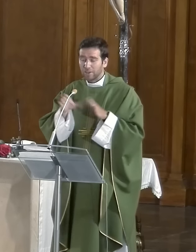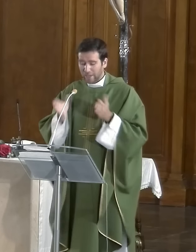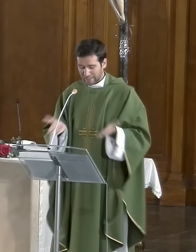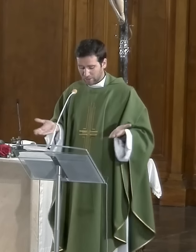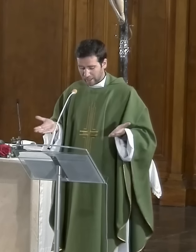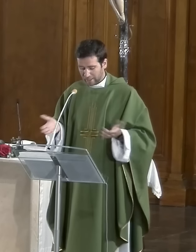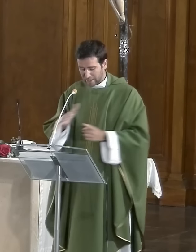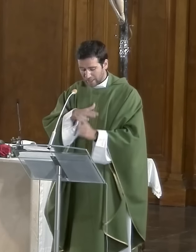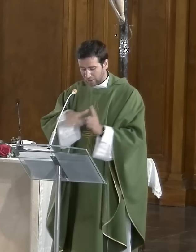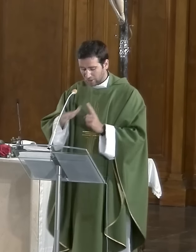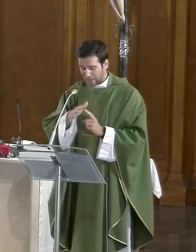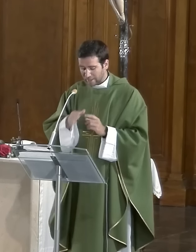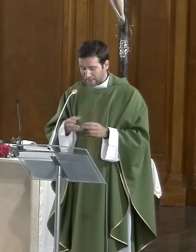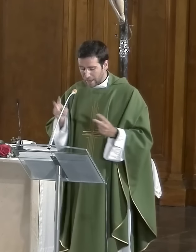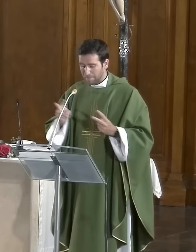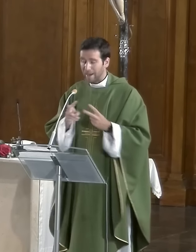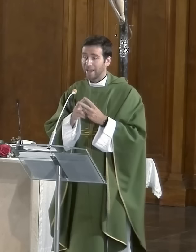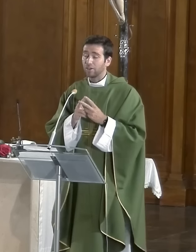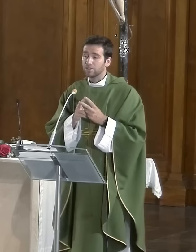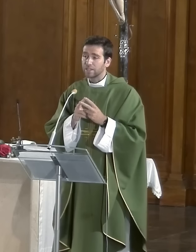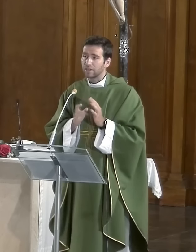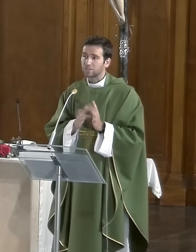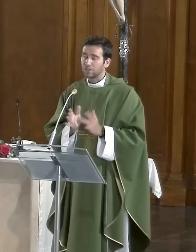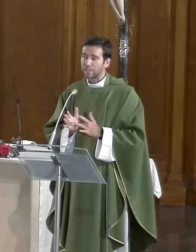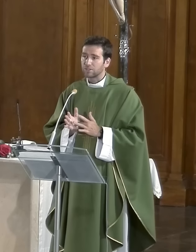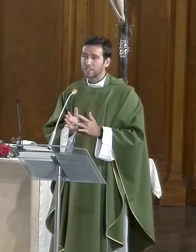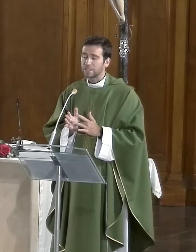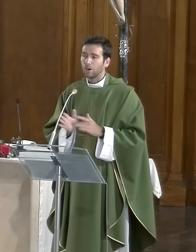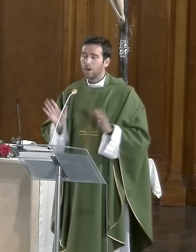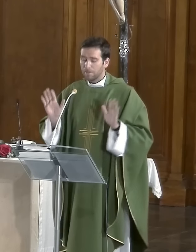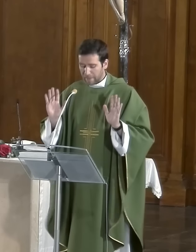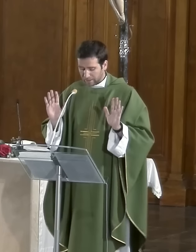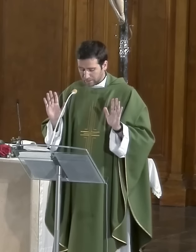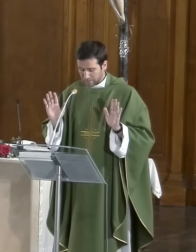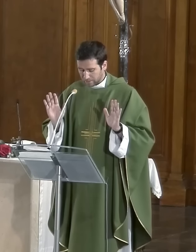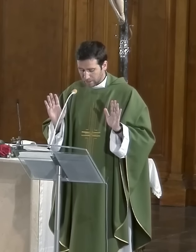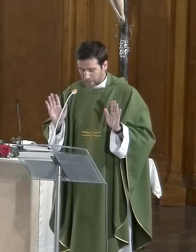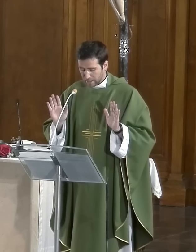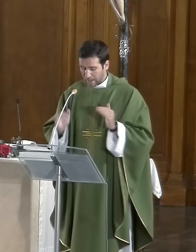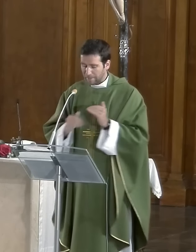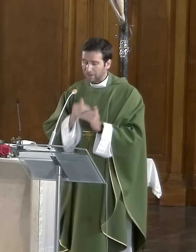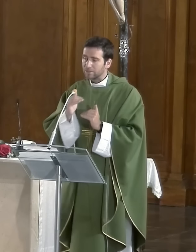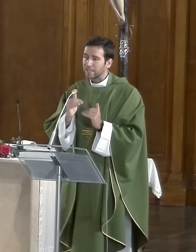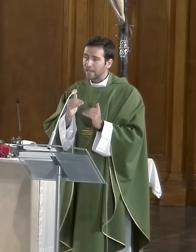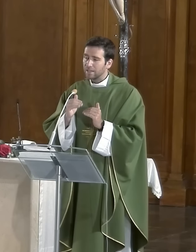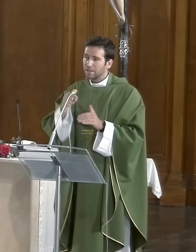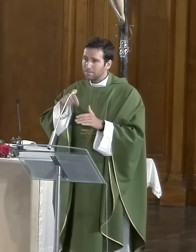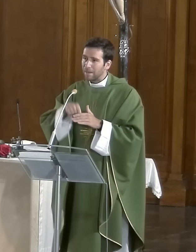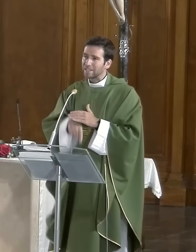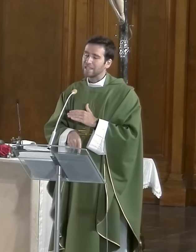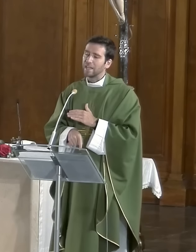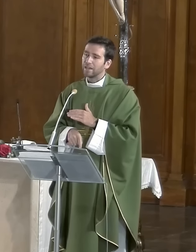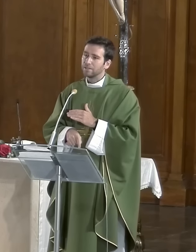esta Eucaristía en torno al altar, para encontrarnos con Jesucristo. Pero la pregunta va más allá.